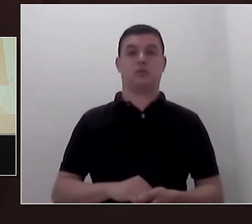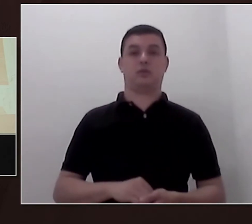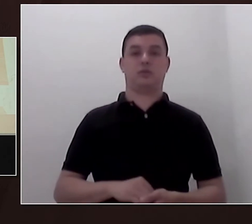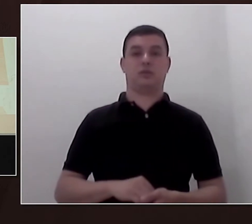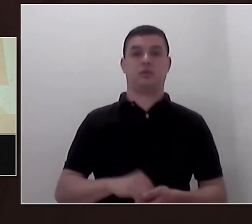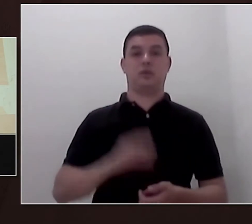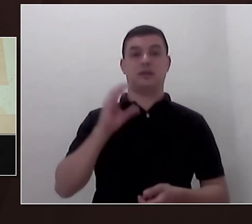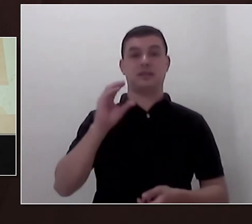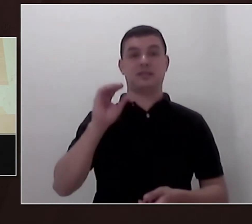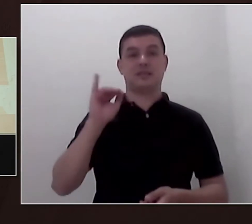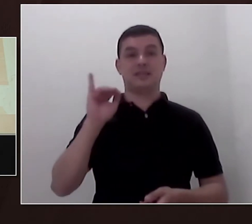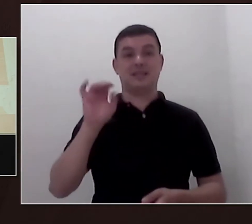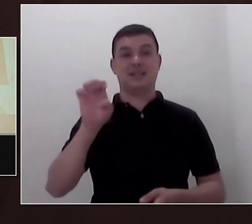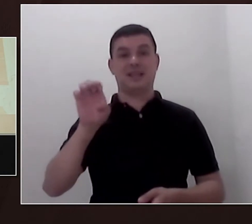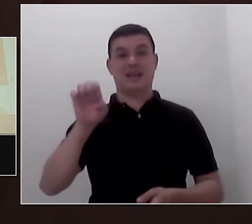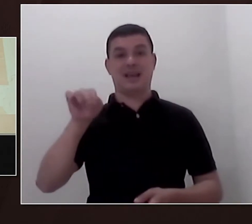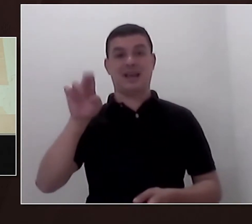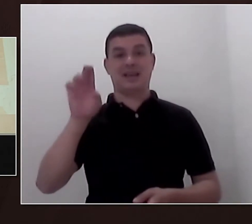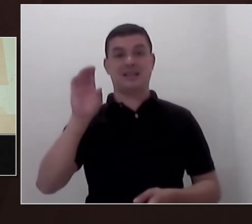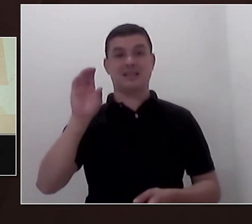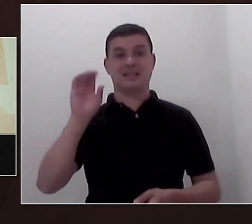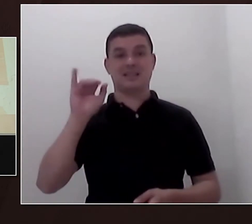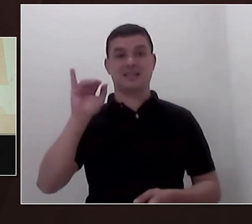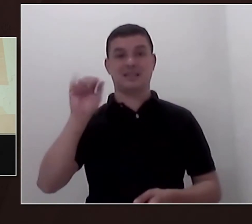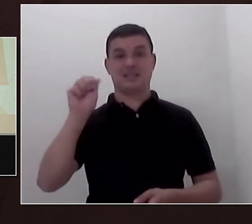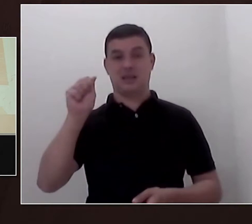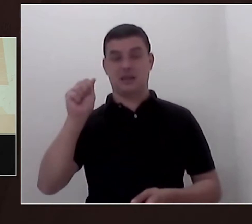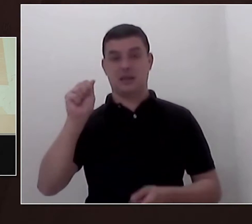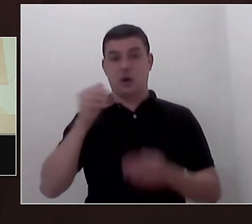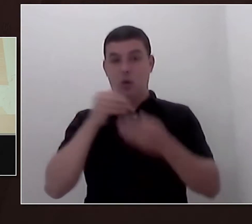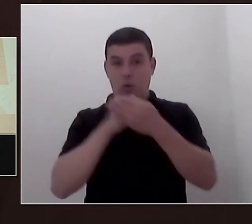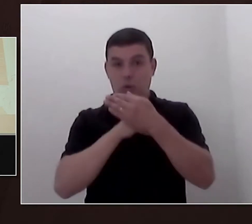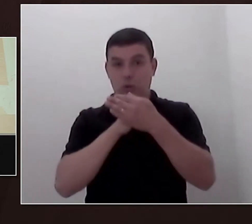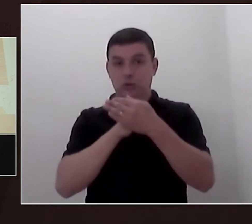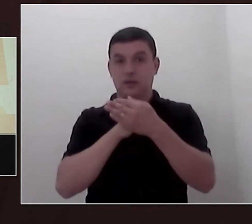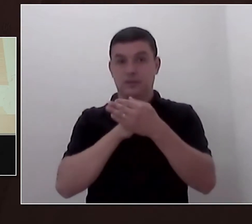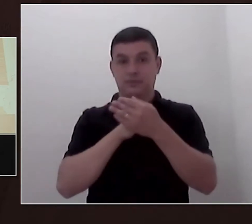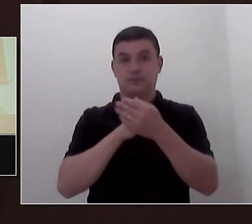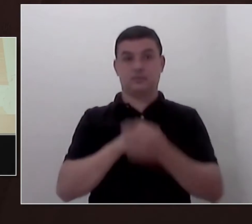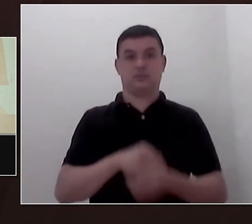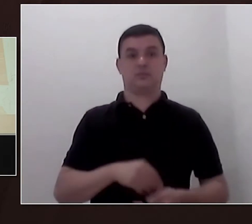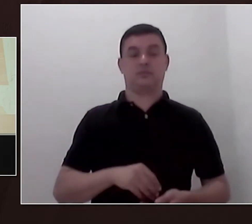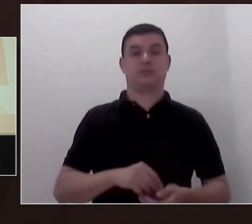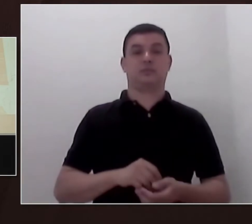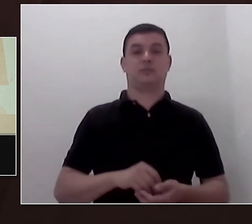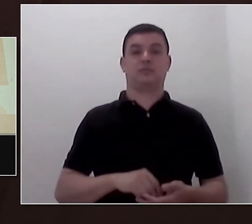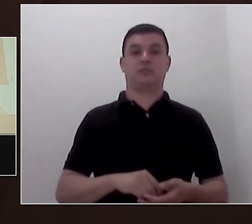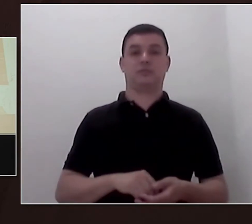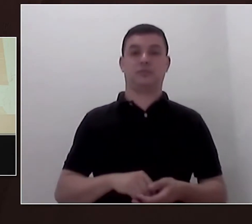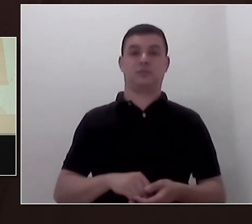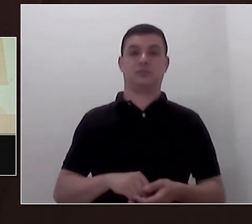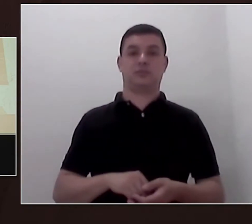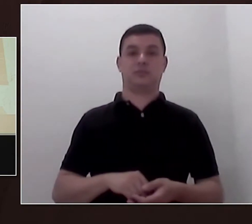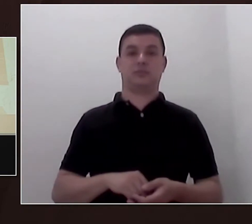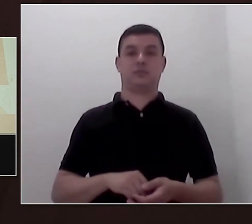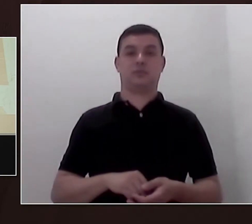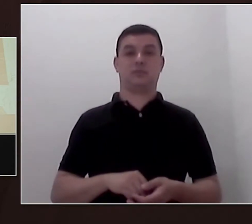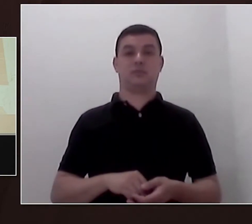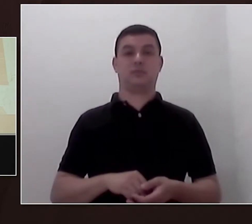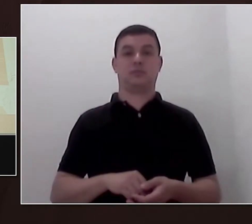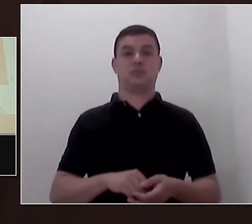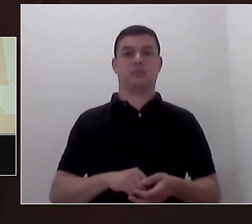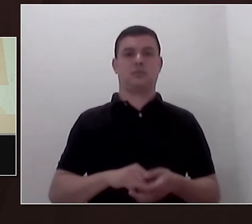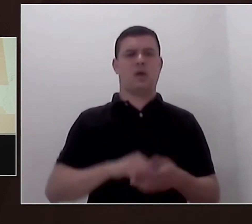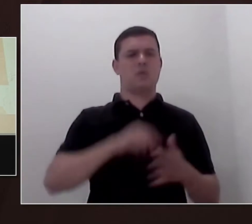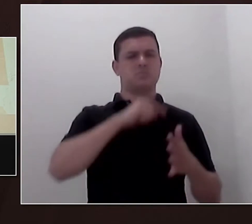fizeram aparecer rãs sobre a terra do Egito. E na terceira praga, também capítulo